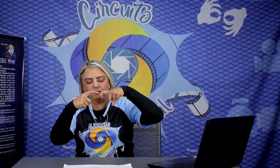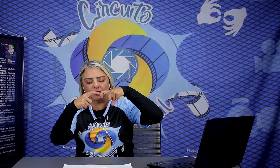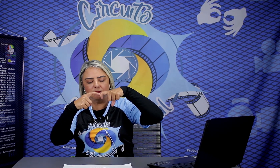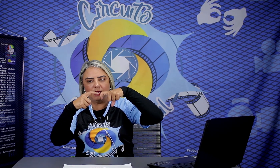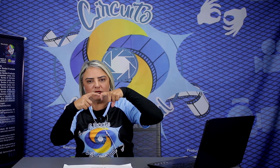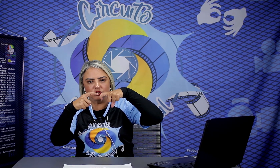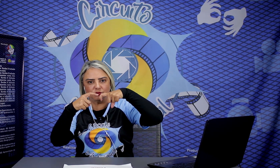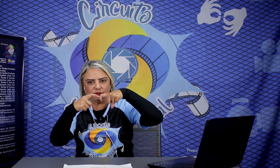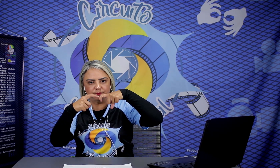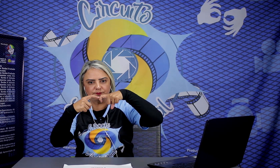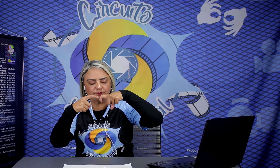Médico.